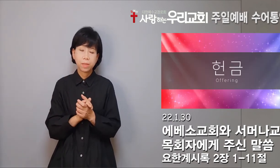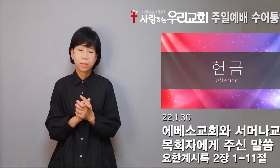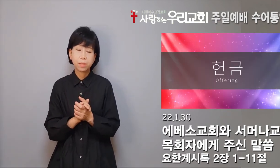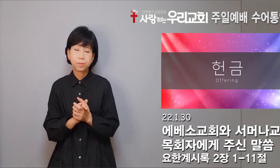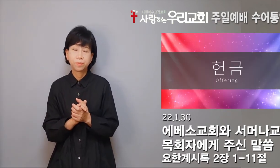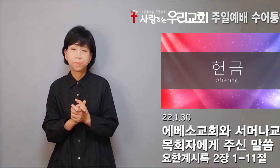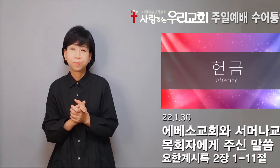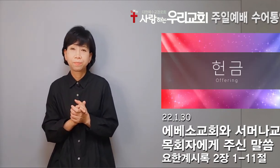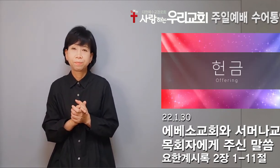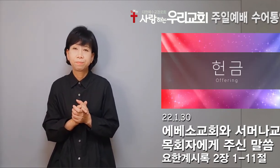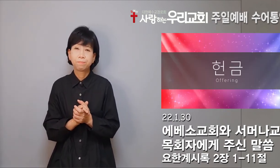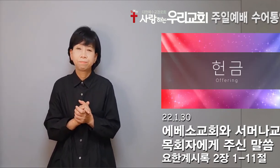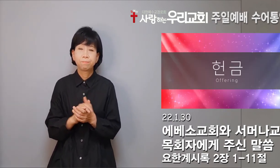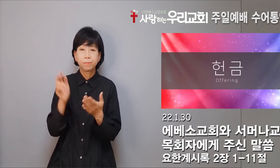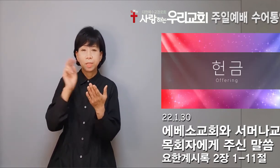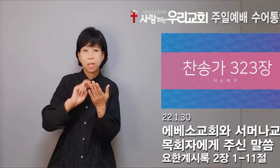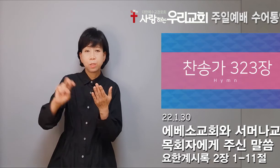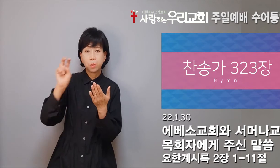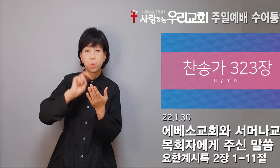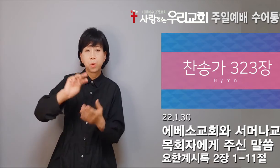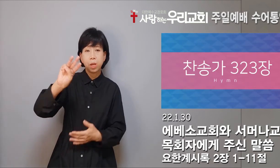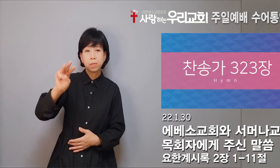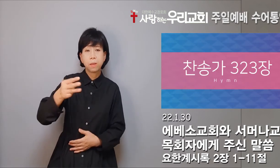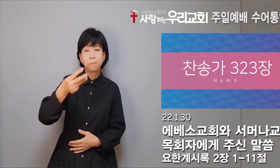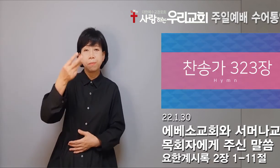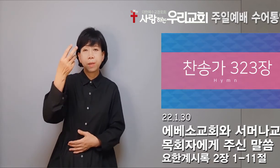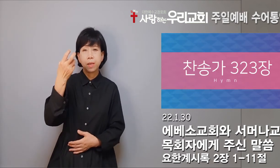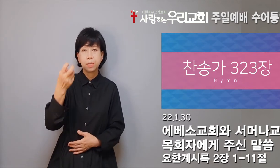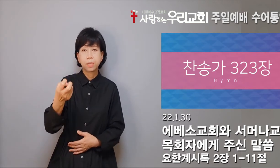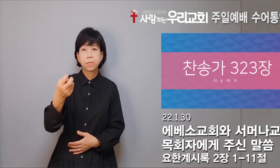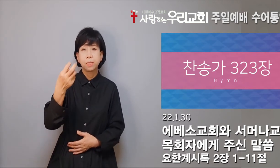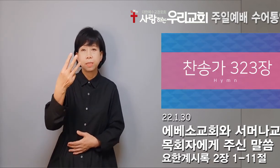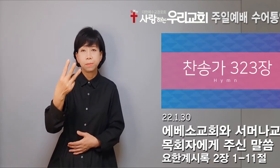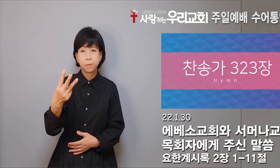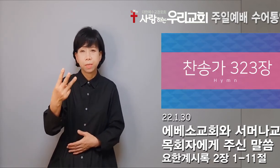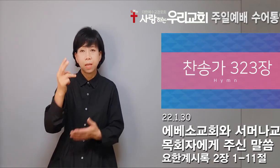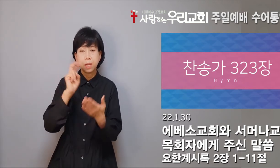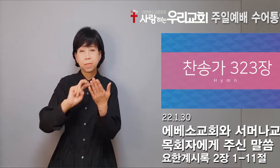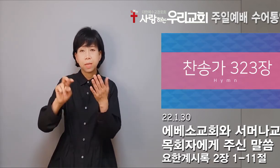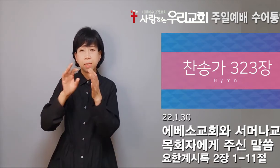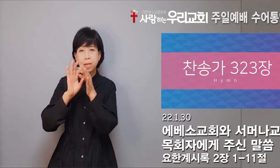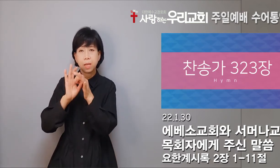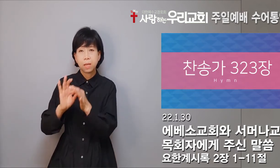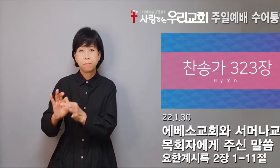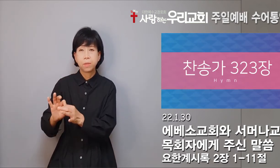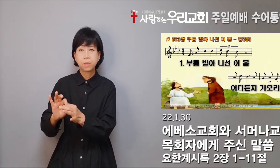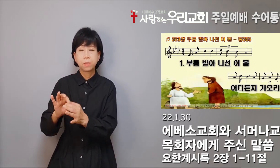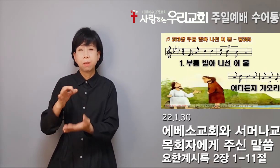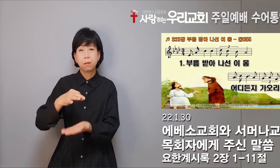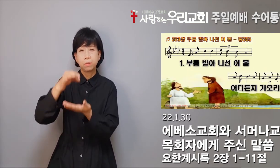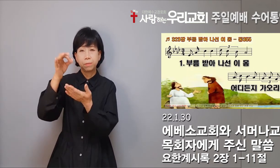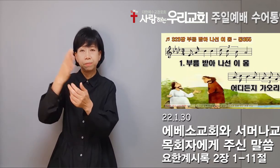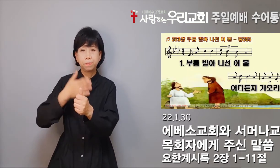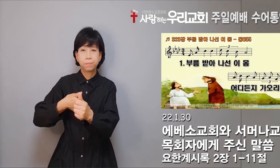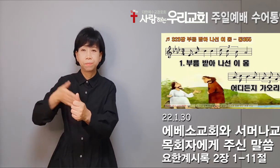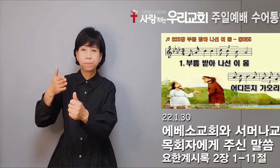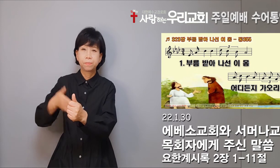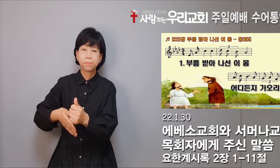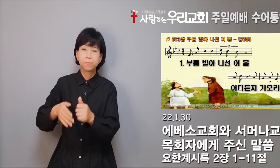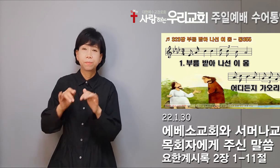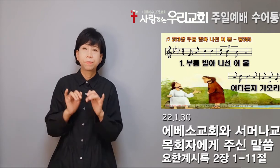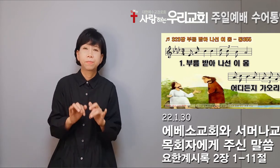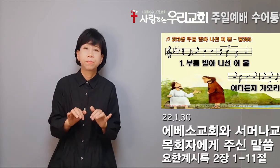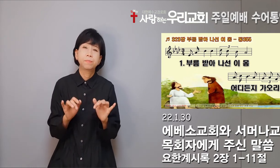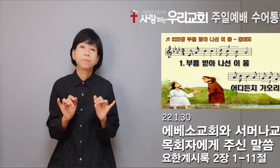섬기리. 아멘. 우리 찬송가 323장 부르시면서 준비하신 예물 하나님 앞에 드리겠습니다.